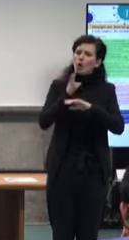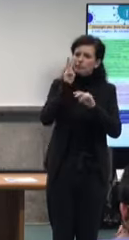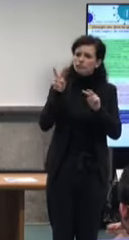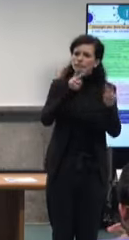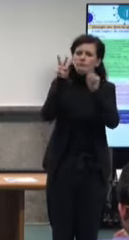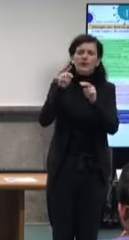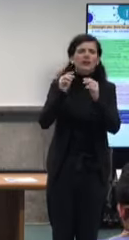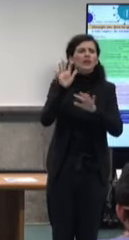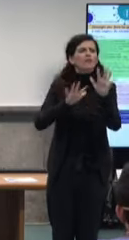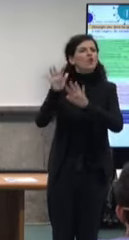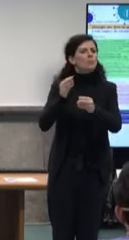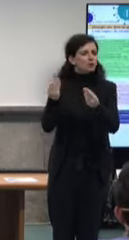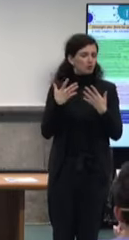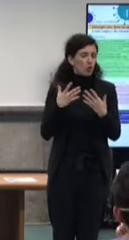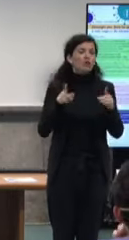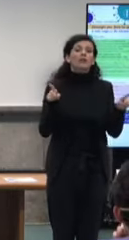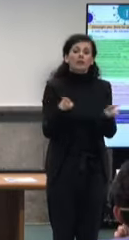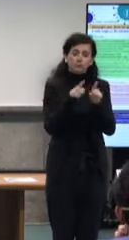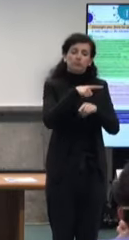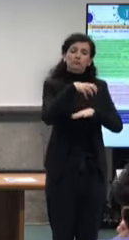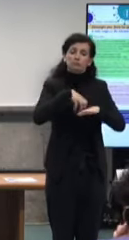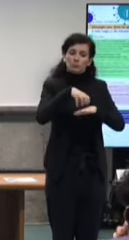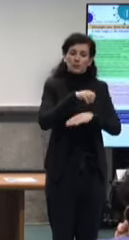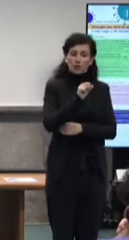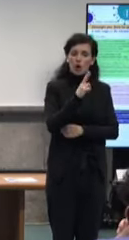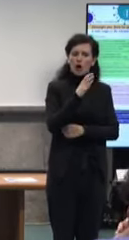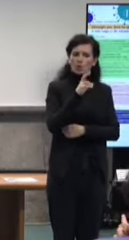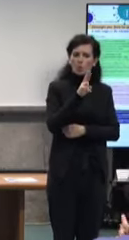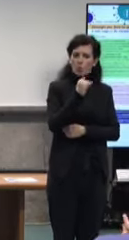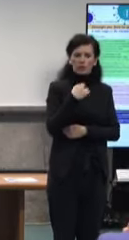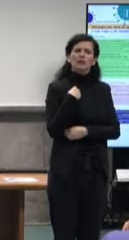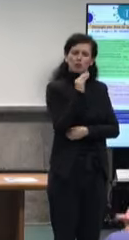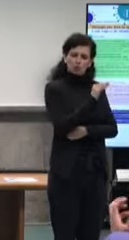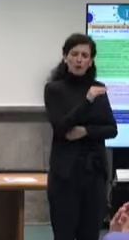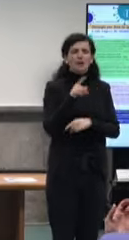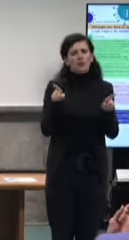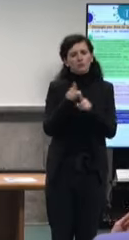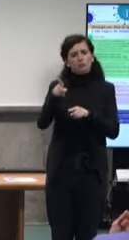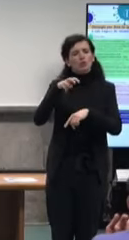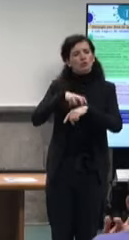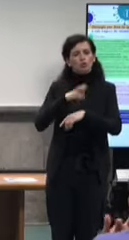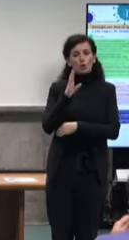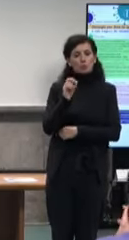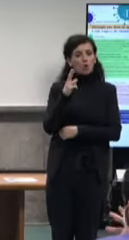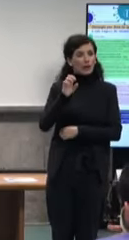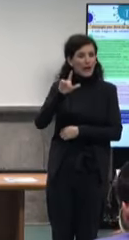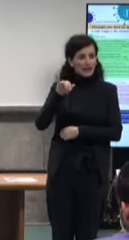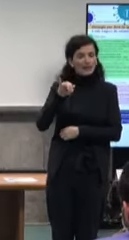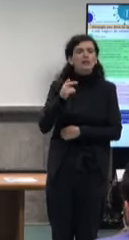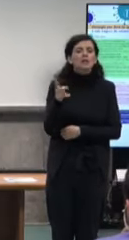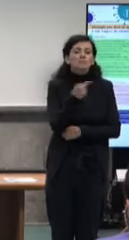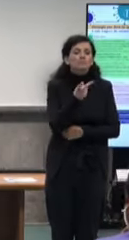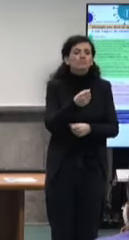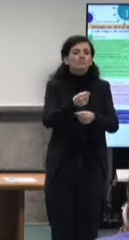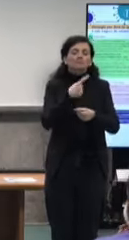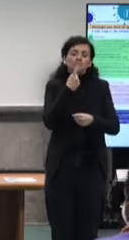opposto al dottor alcuni la stessa domanda che ho posto anche al dottor borrelli e di fatto entrambi hanno rimandato a voi all'istituto superiore